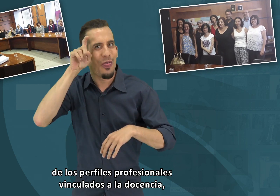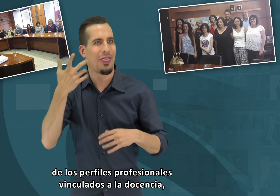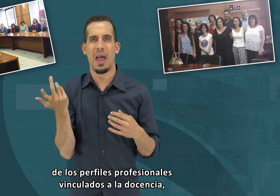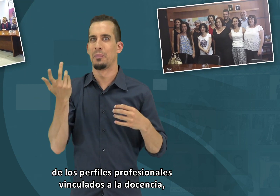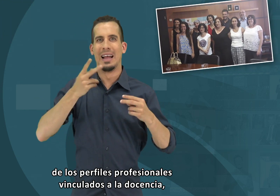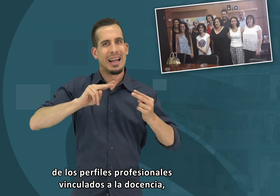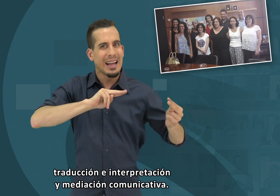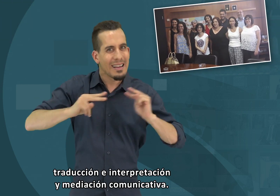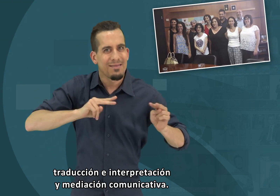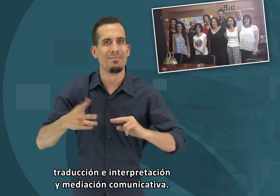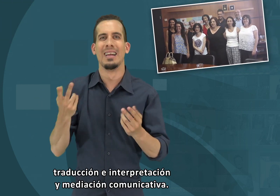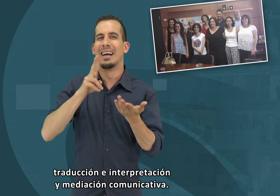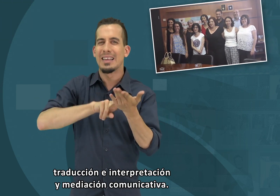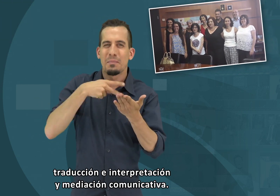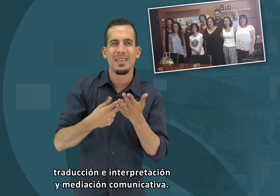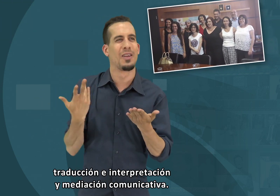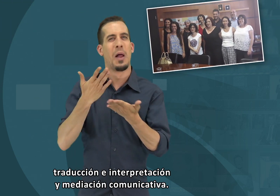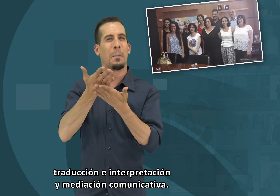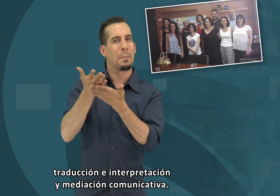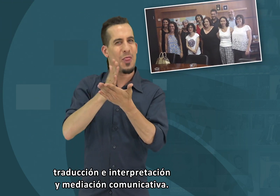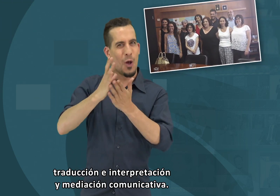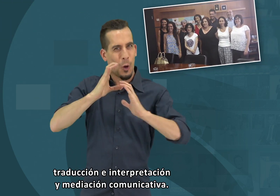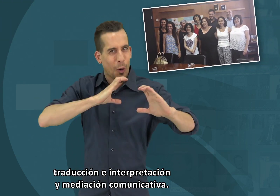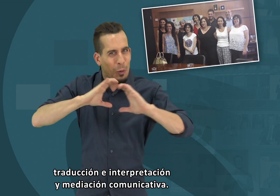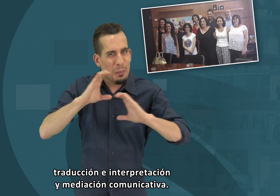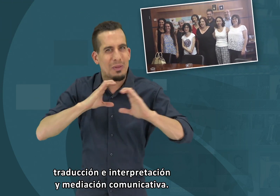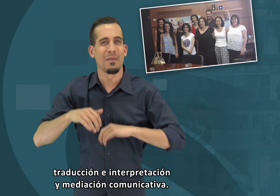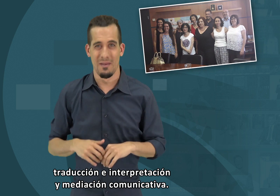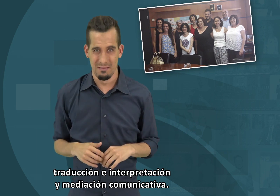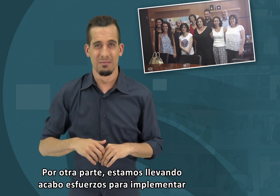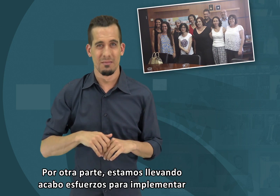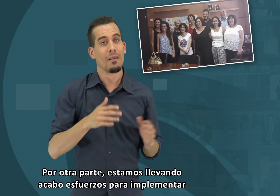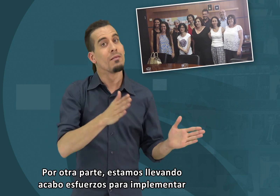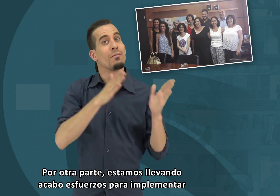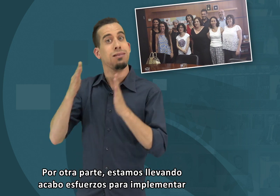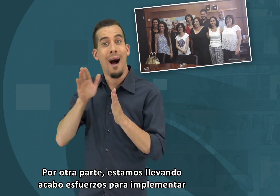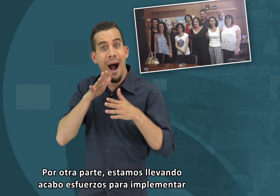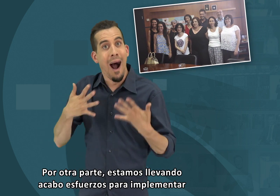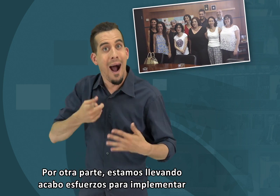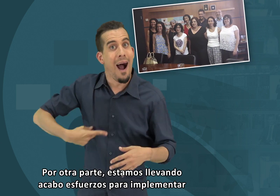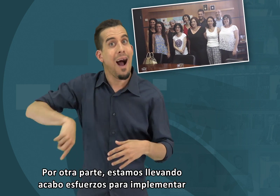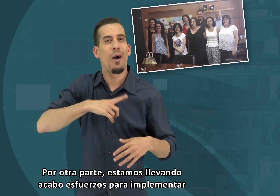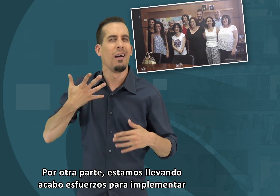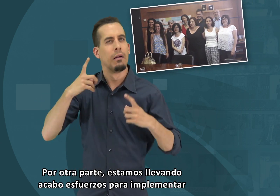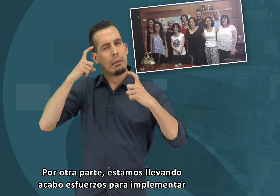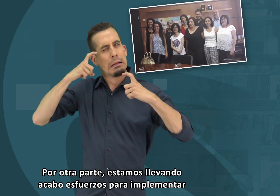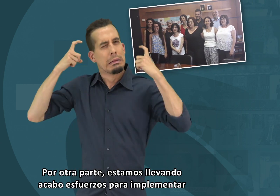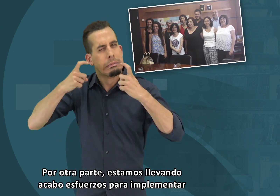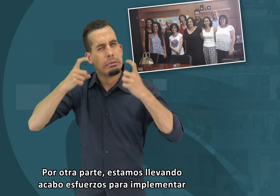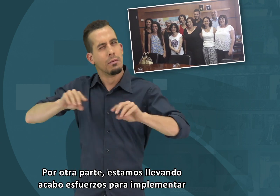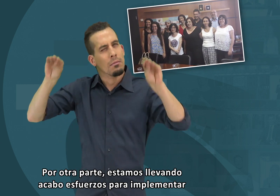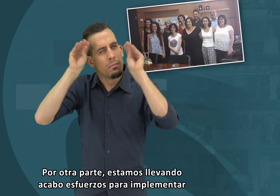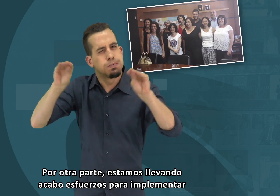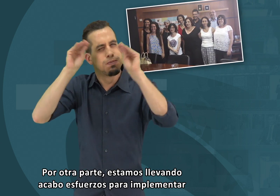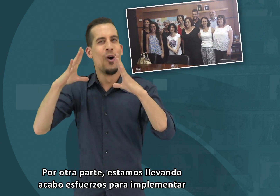la docencia, traducción e interpretación y mediación comunicativa. Por otra parte, estamos llevando